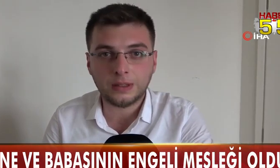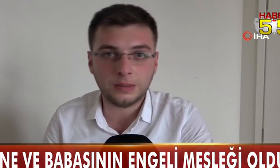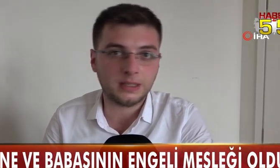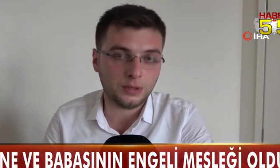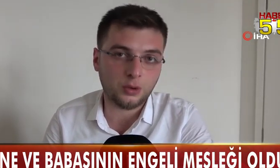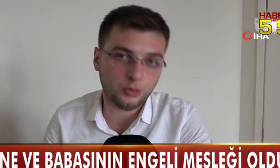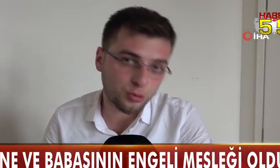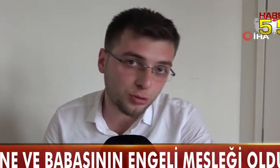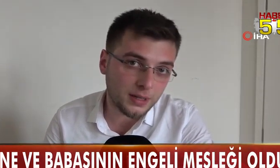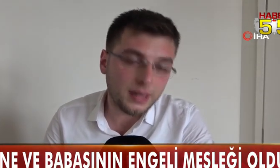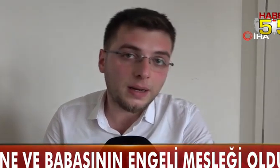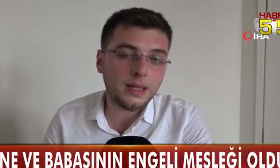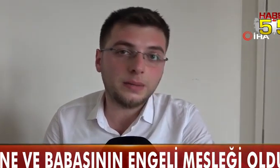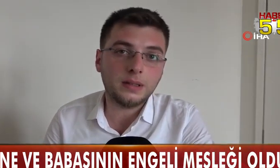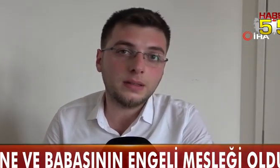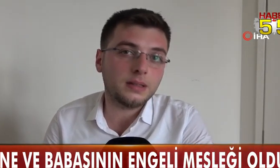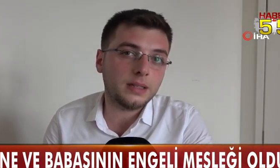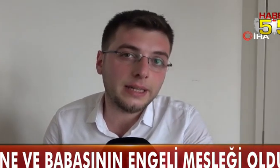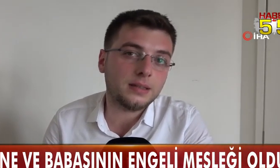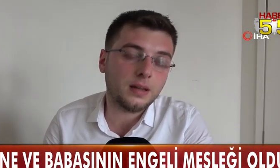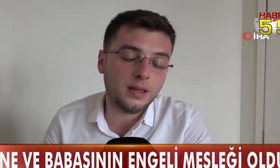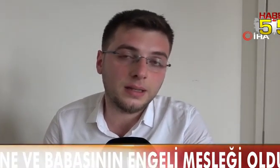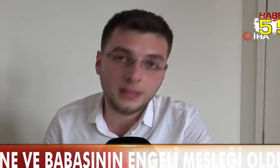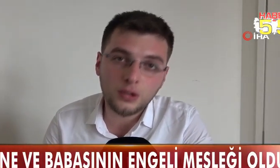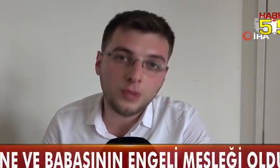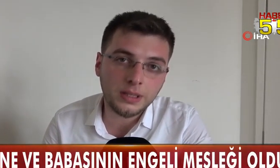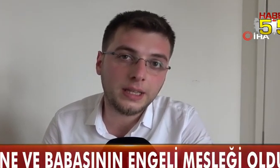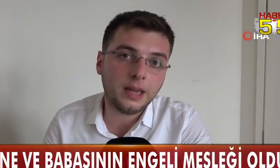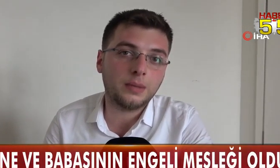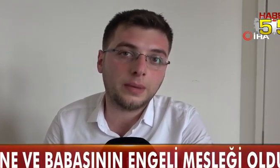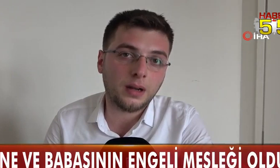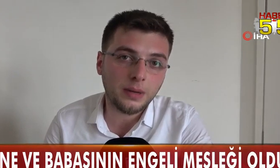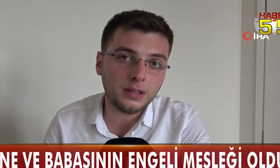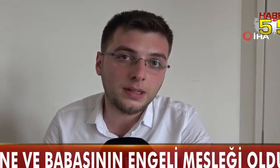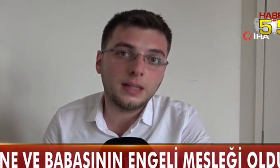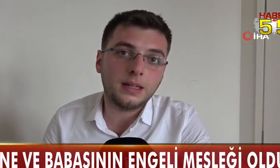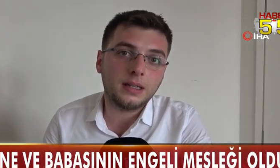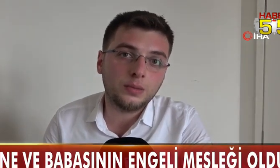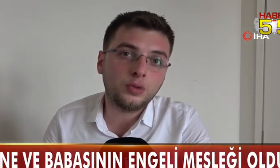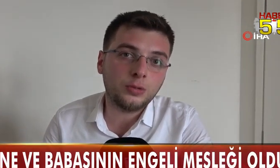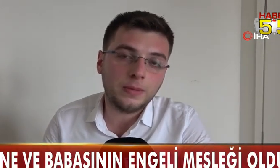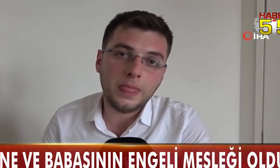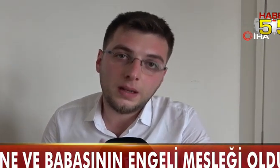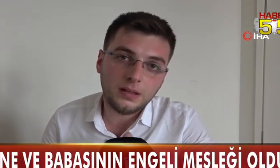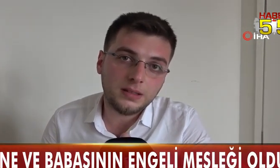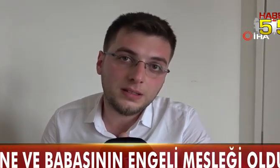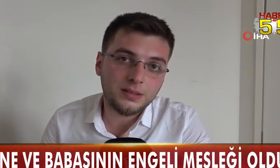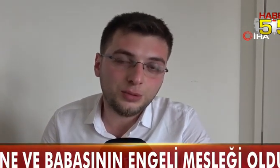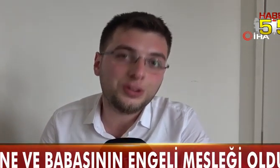mı kısmını konuştuk. Akabinde hani ilk tercümanlık hikayemle beraber bunu bugüne